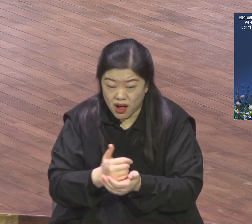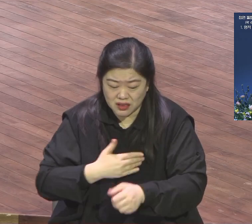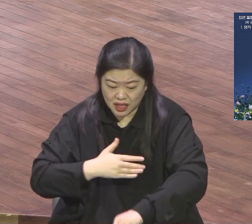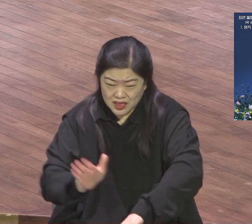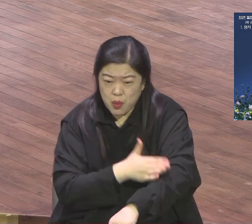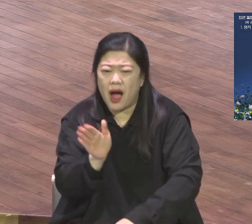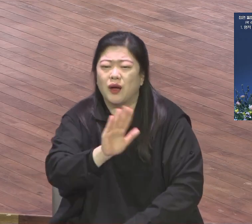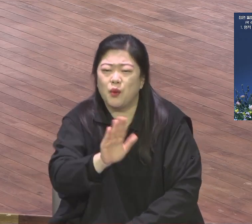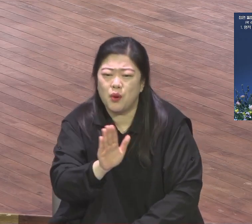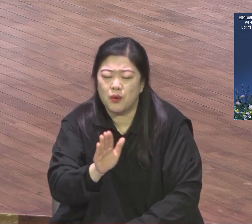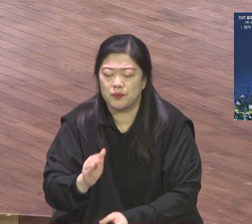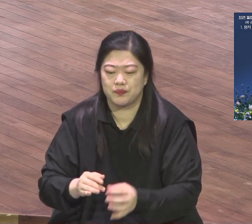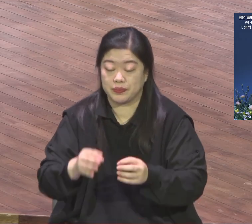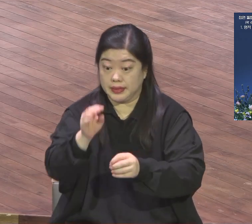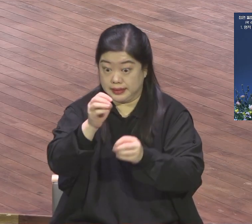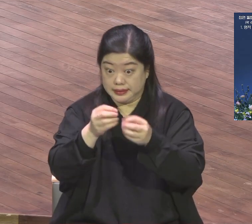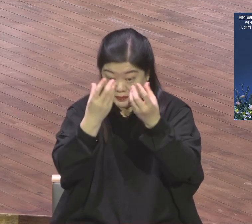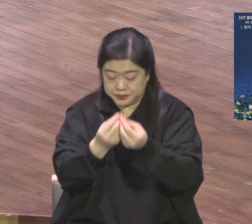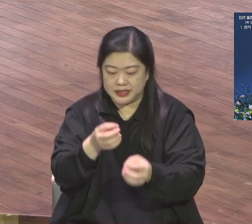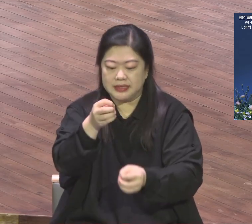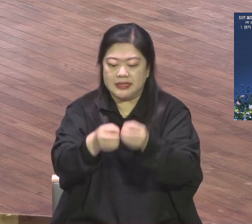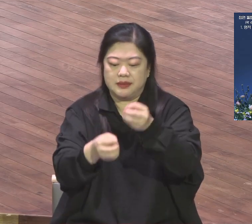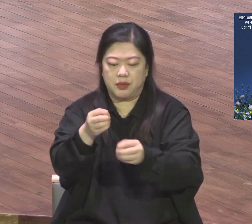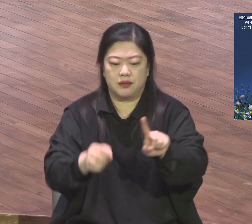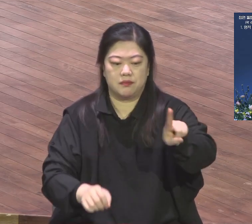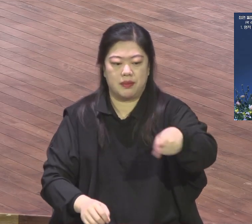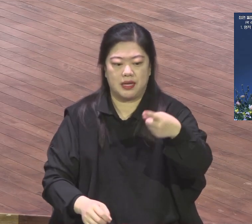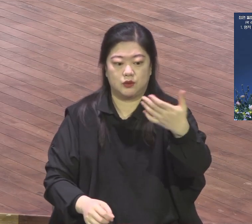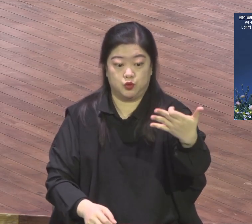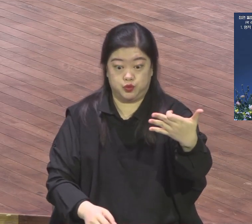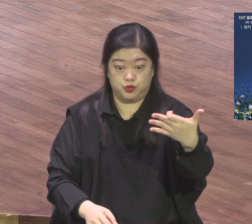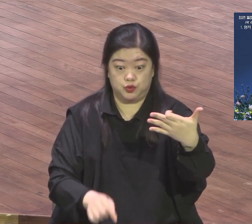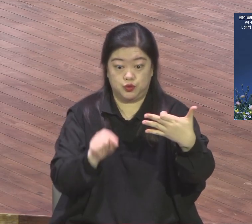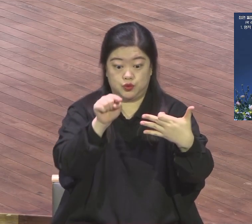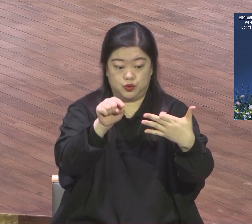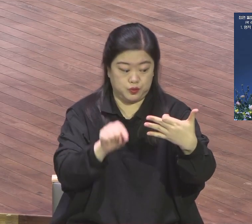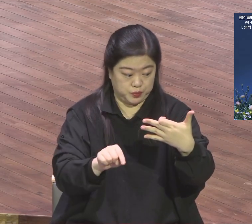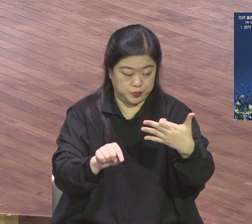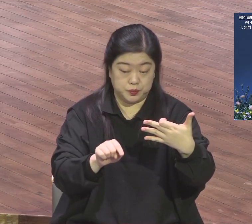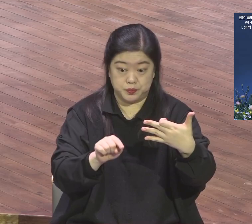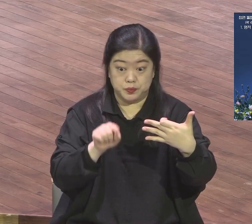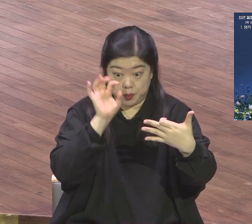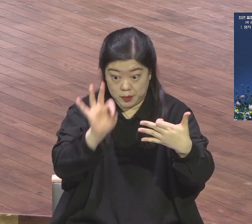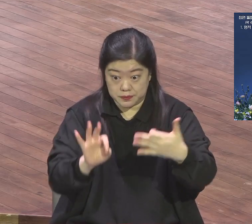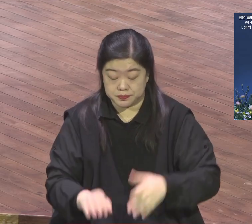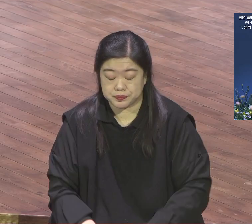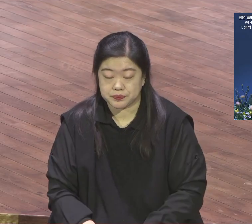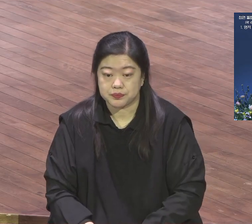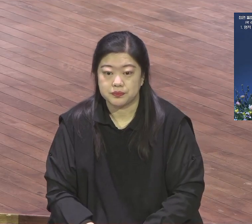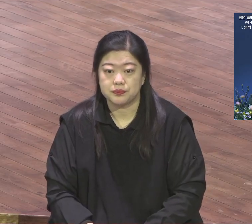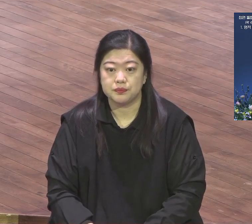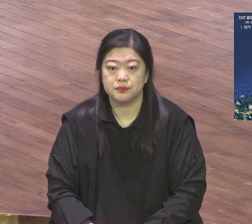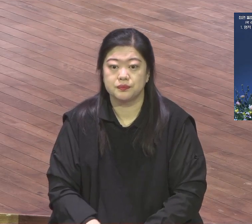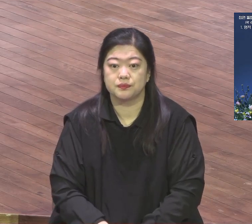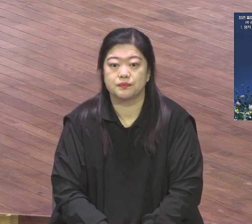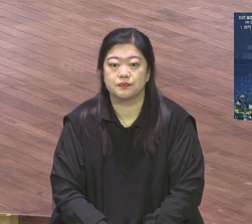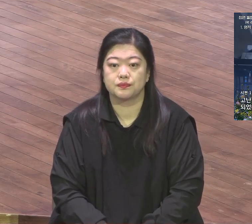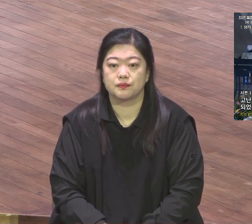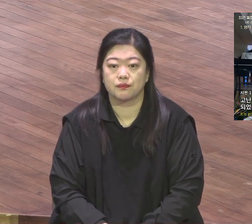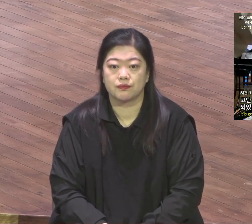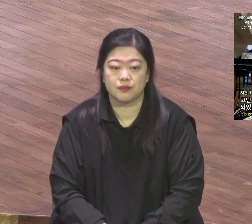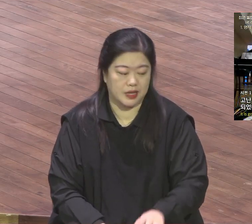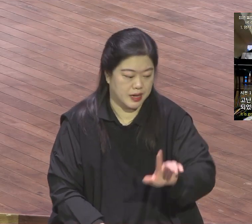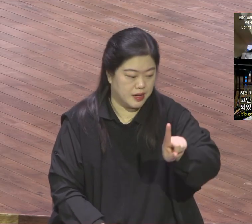없어요. 시편 119편 71절에 시편 기자가 고난 유익을 이렇게 고백하지요.